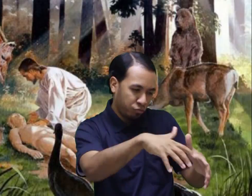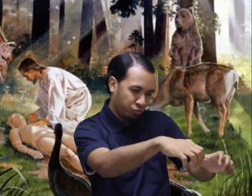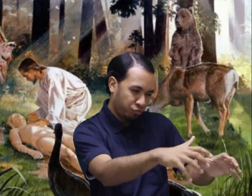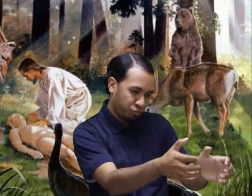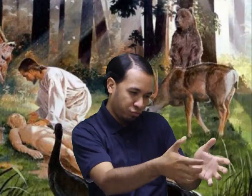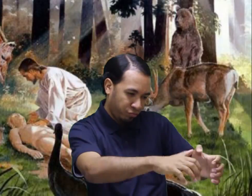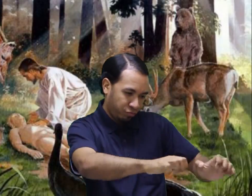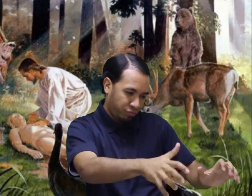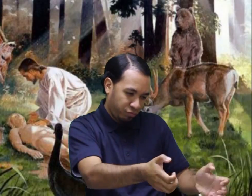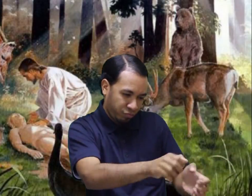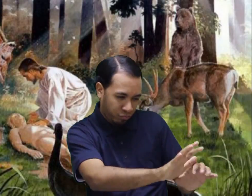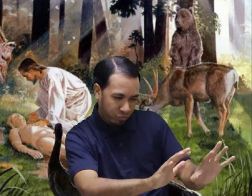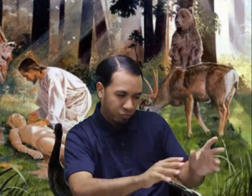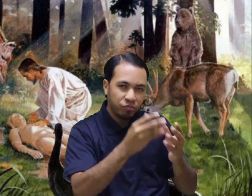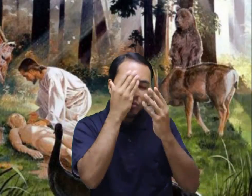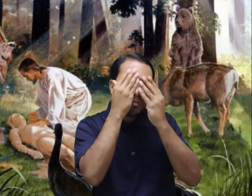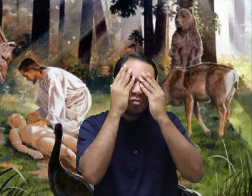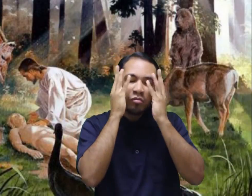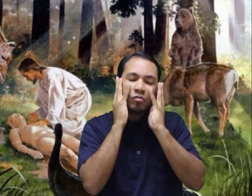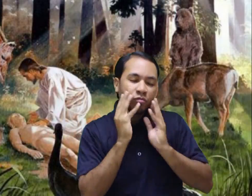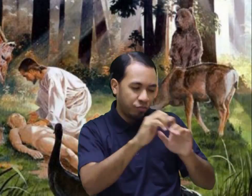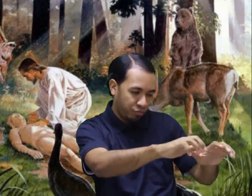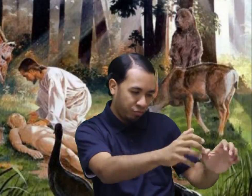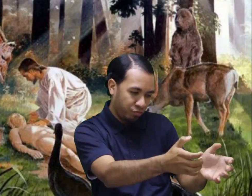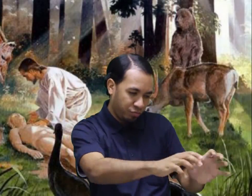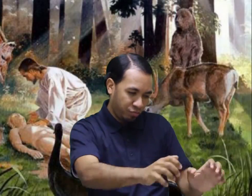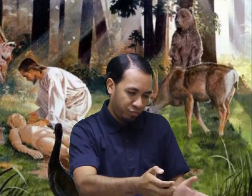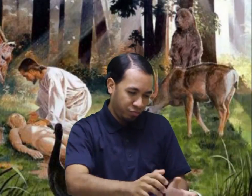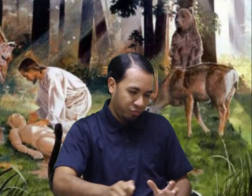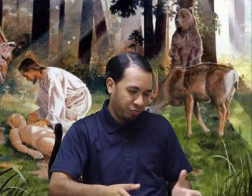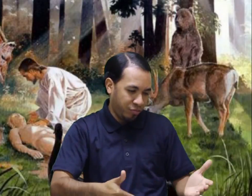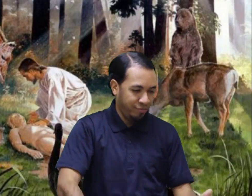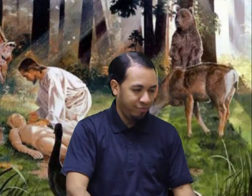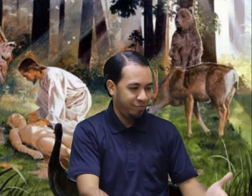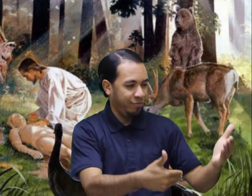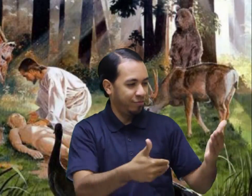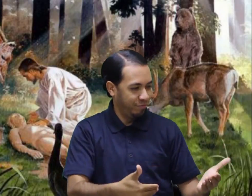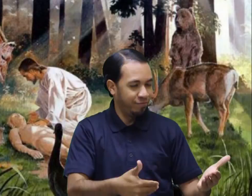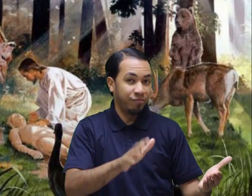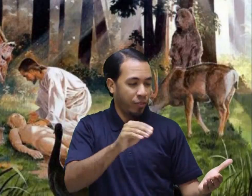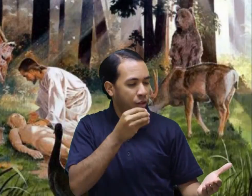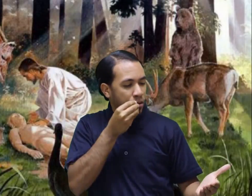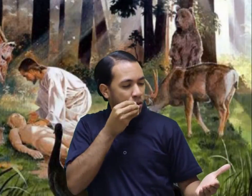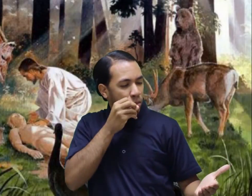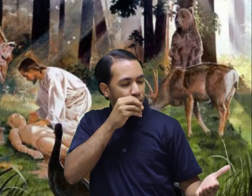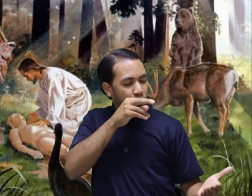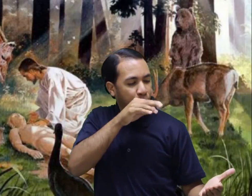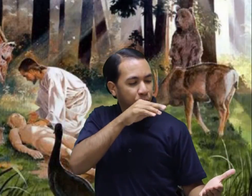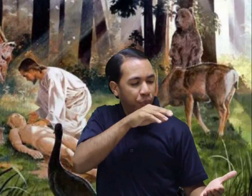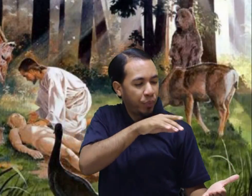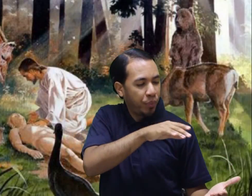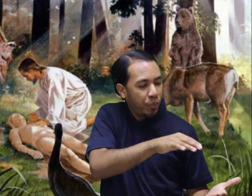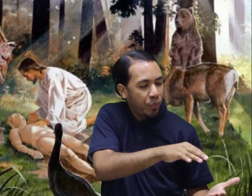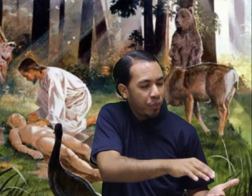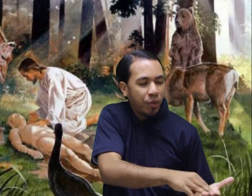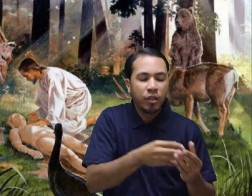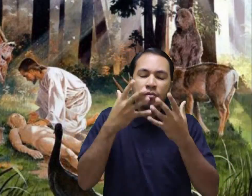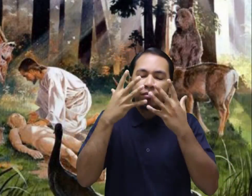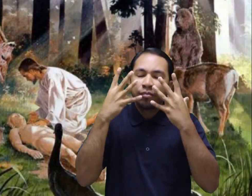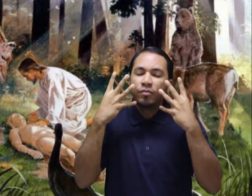fazer diferente. Fez a estrutura do ser humano modelando no barro. Depois, soprou o fôlego de vida em suas narinas,